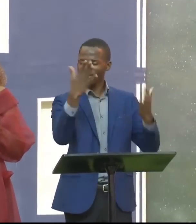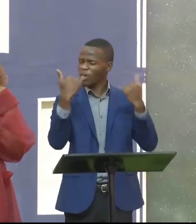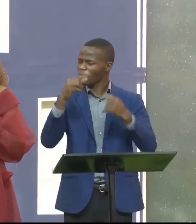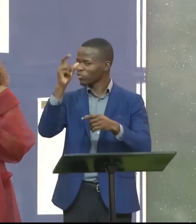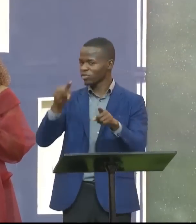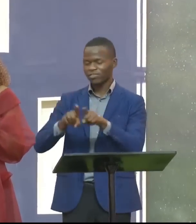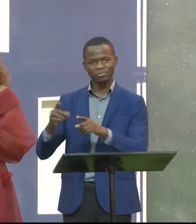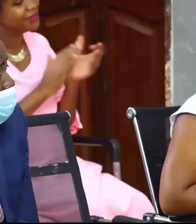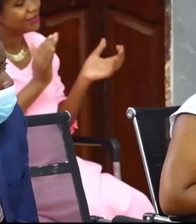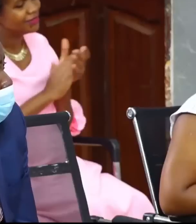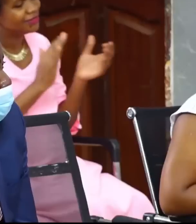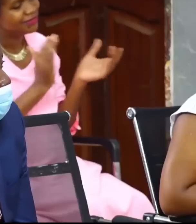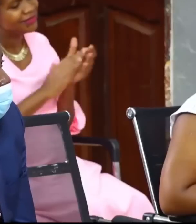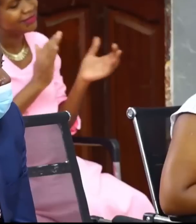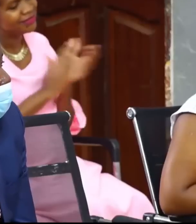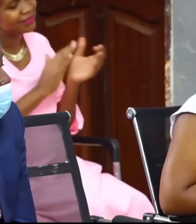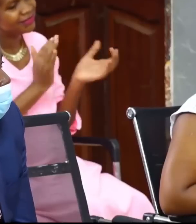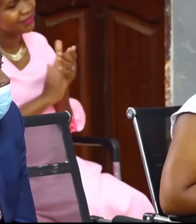bwatyo.